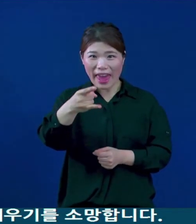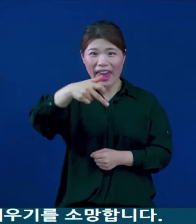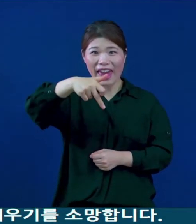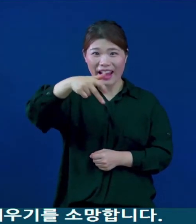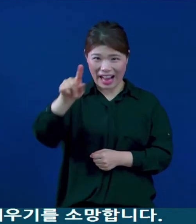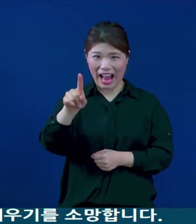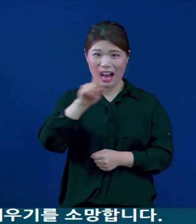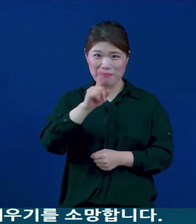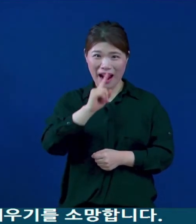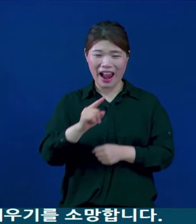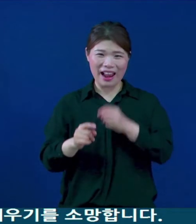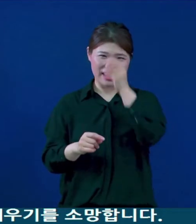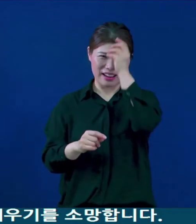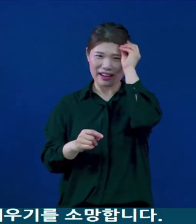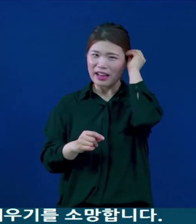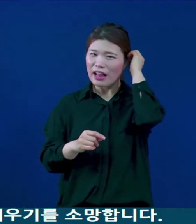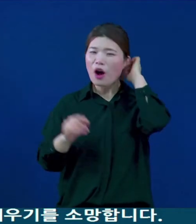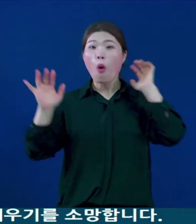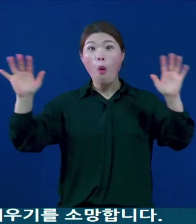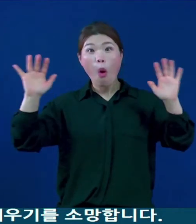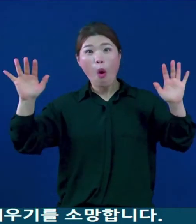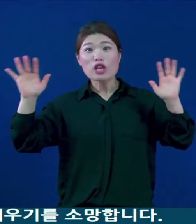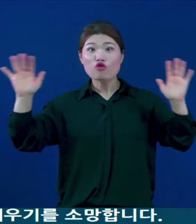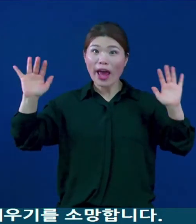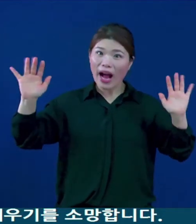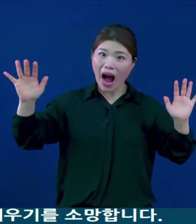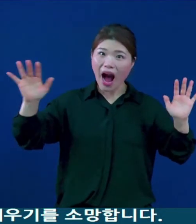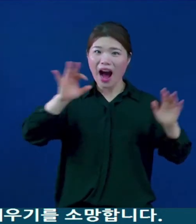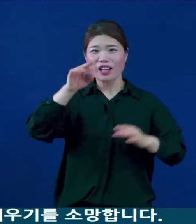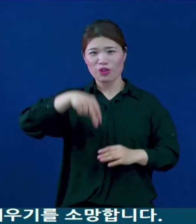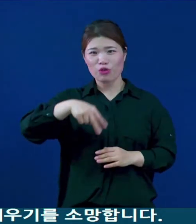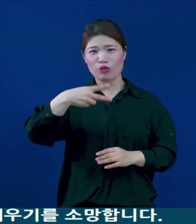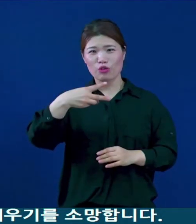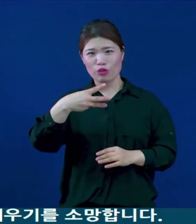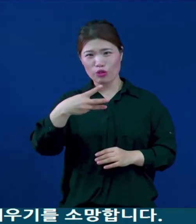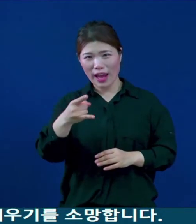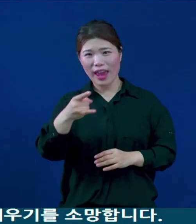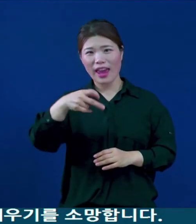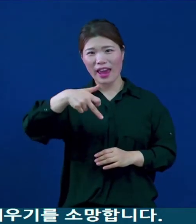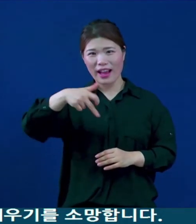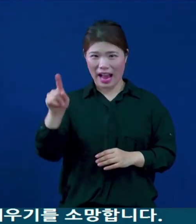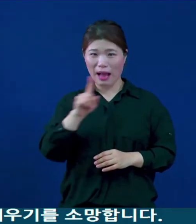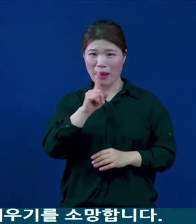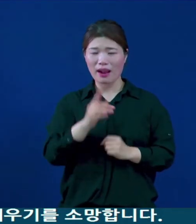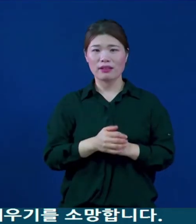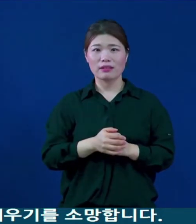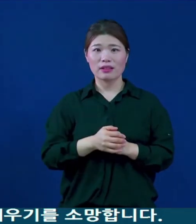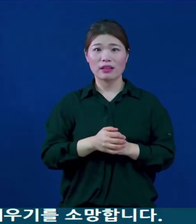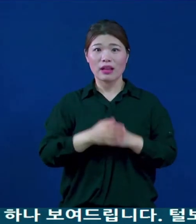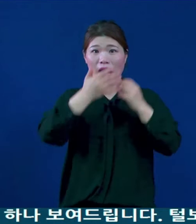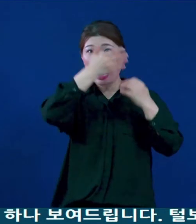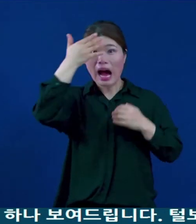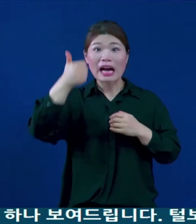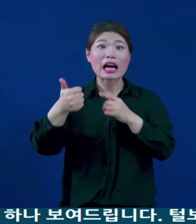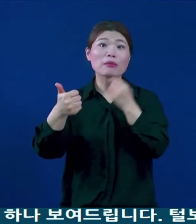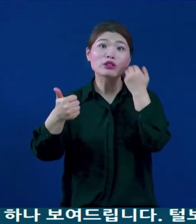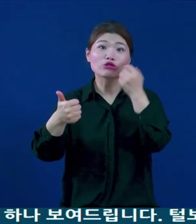저 할아버지가 유레카 그러고 소리를 지르는 겁니다. 그림 내려주시고요. 저 할아버지가 누구겠습니까?